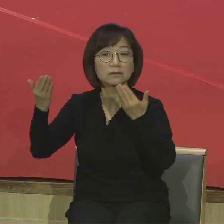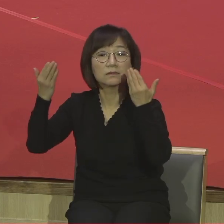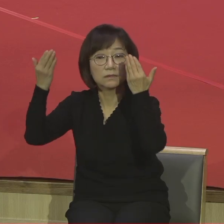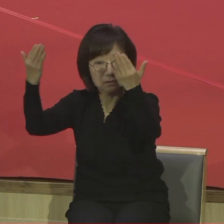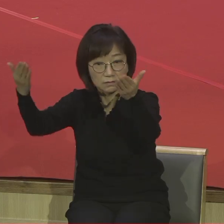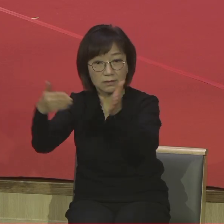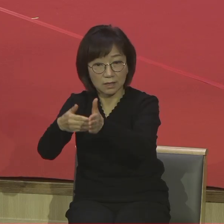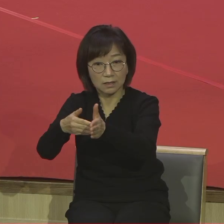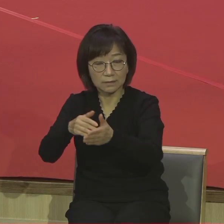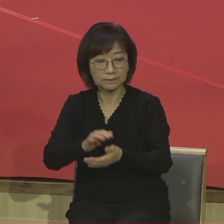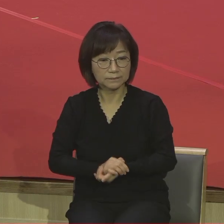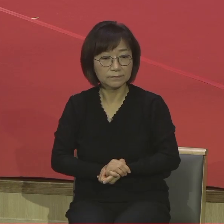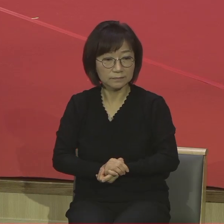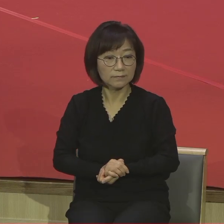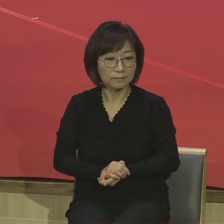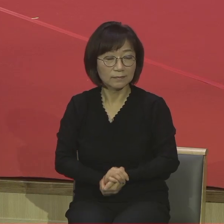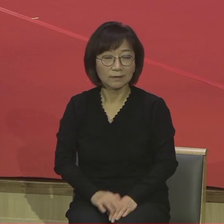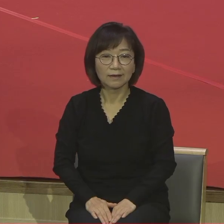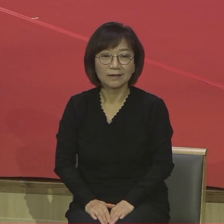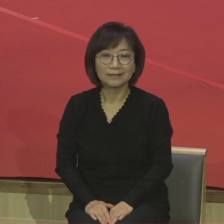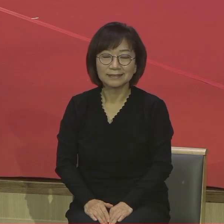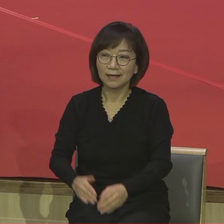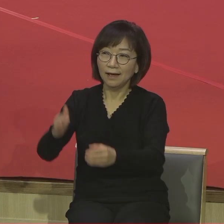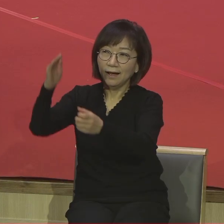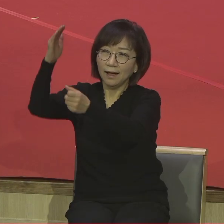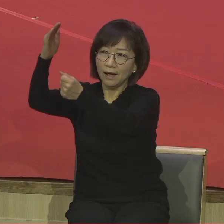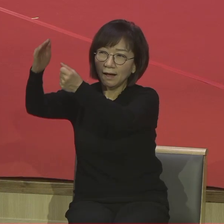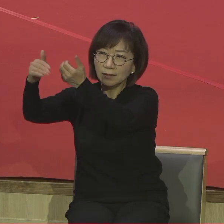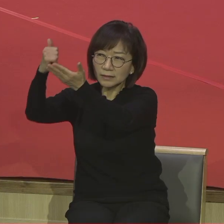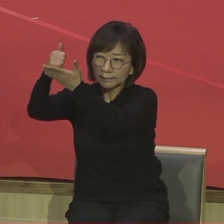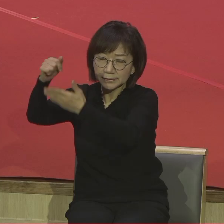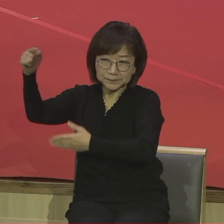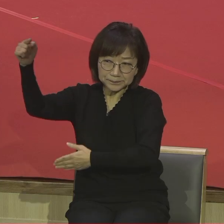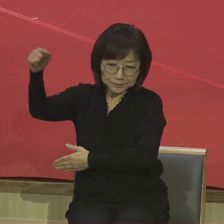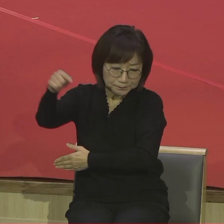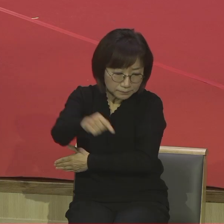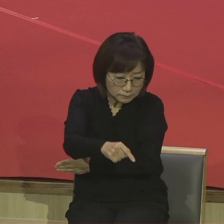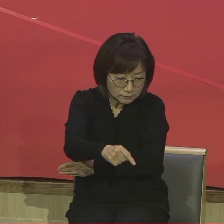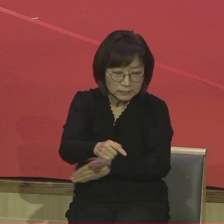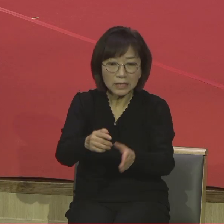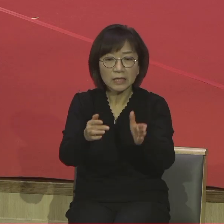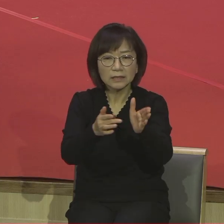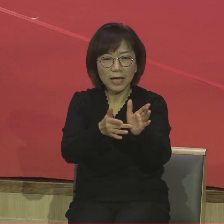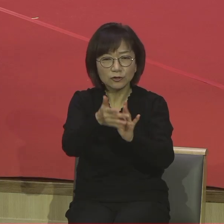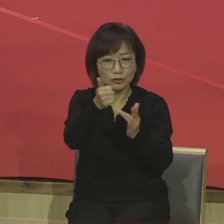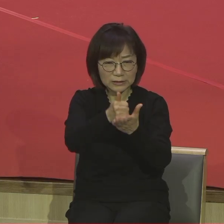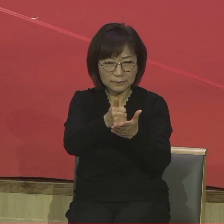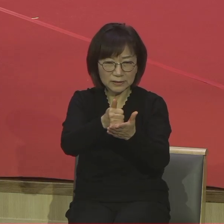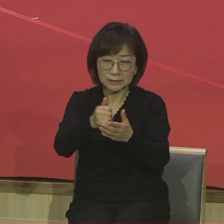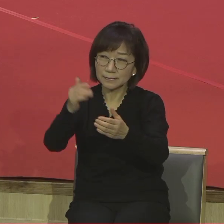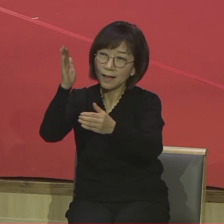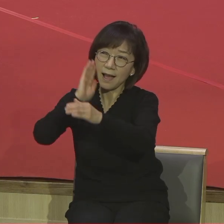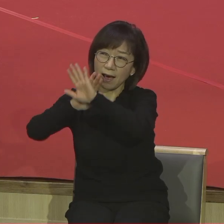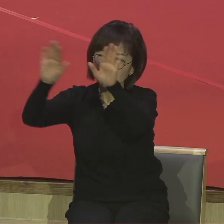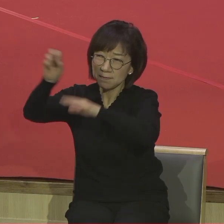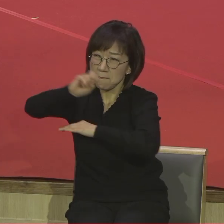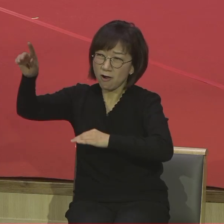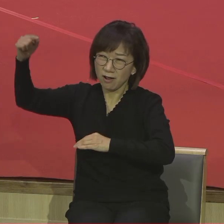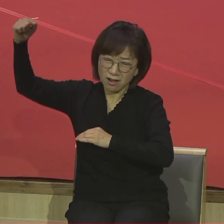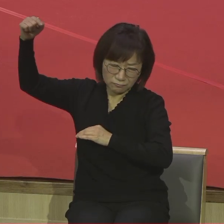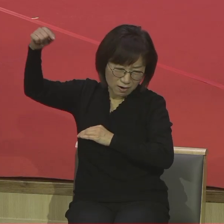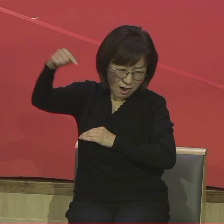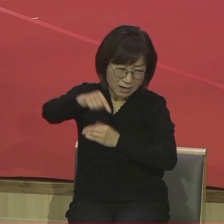하나님께서는 죽기까지 지극히 낮아지신 예수 그리스도를 지극히 높이셨다는 말씀이요. 이